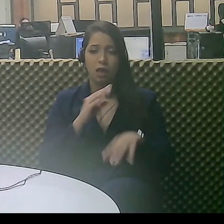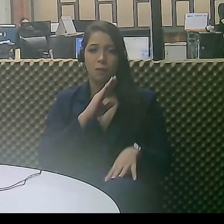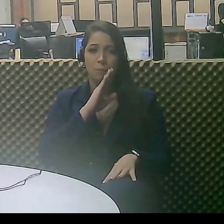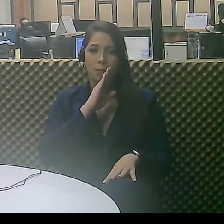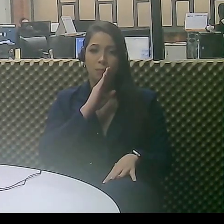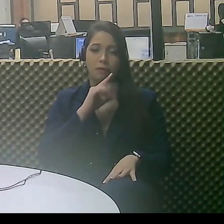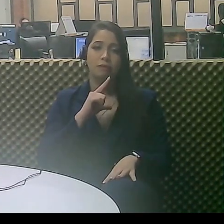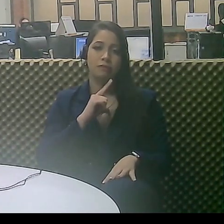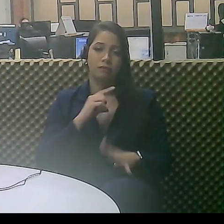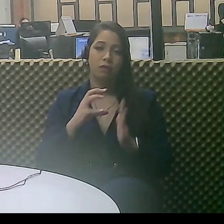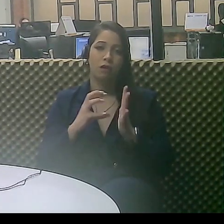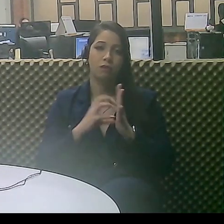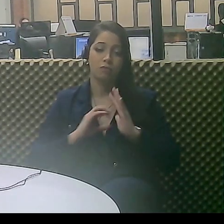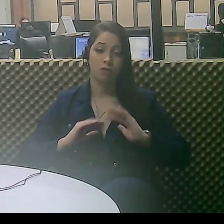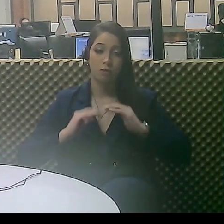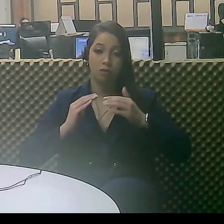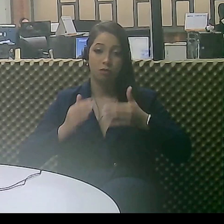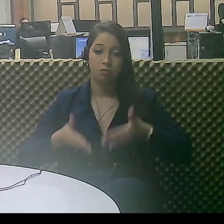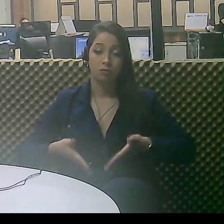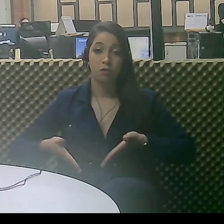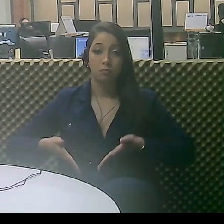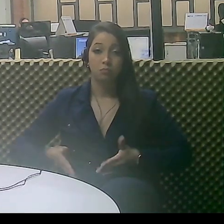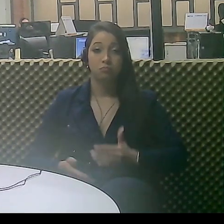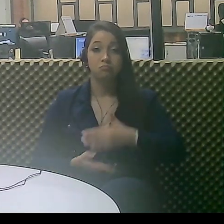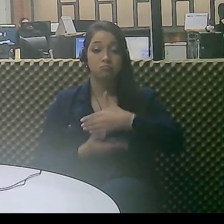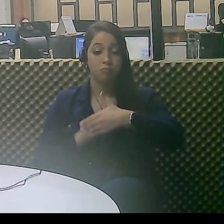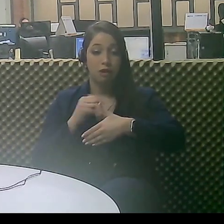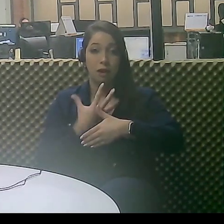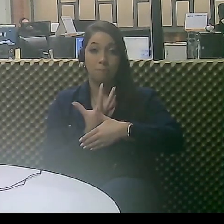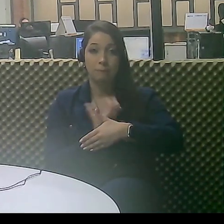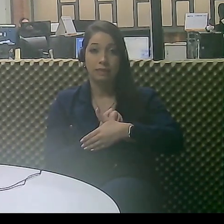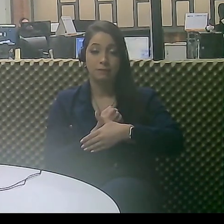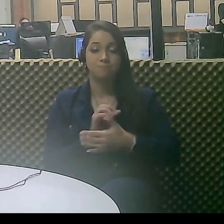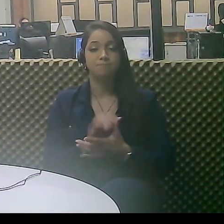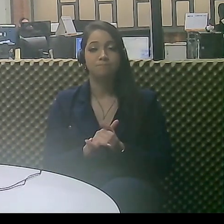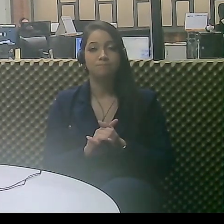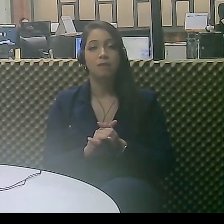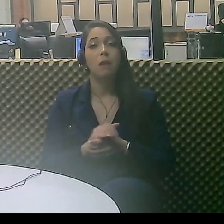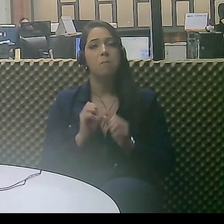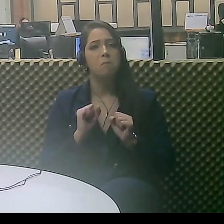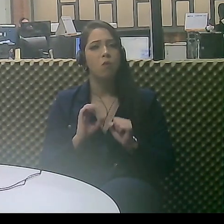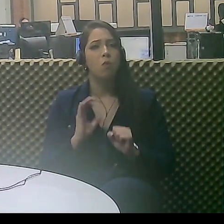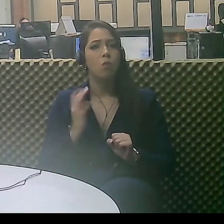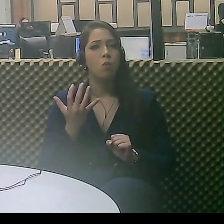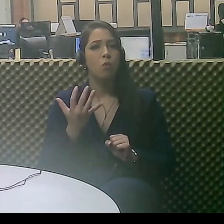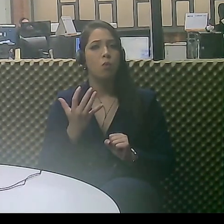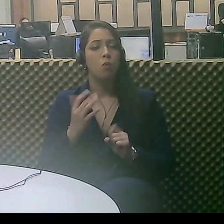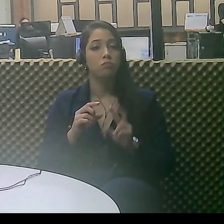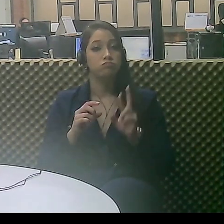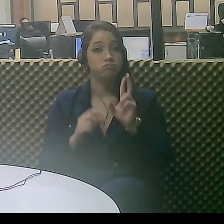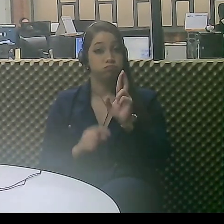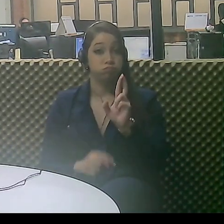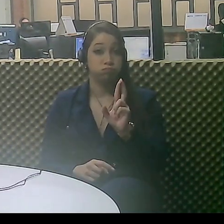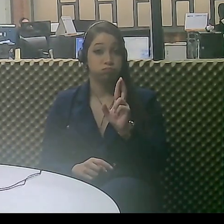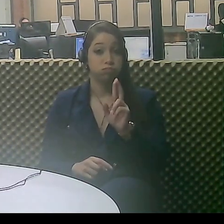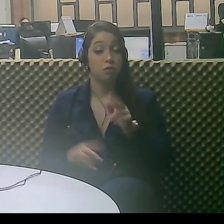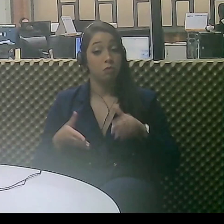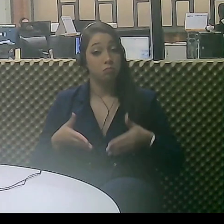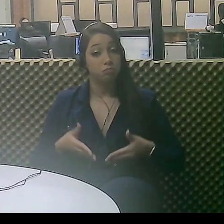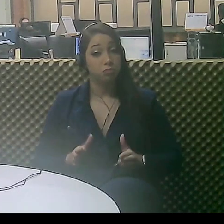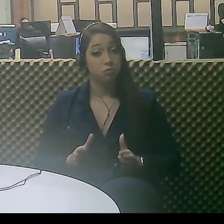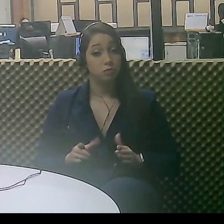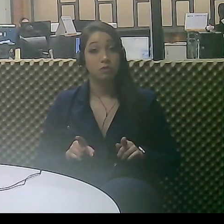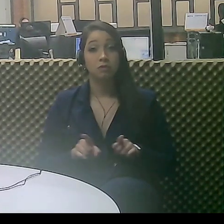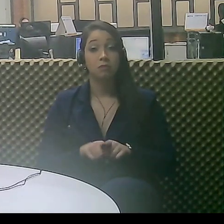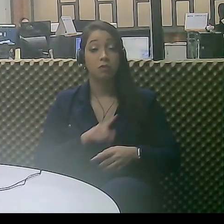soropositiva transmite o vírus da aides para o bebê essa transmissão pode ocorrer durante a gestação o parto e